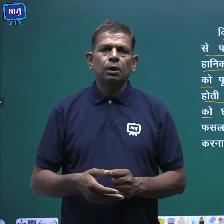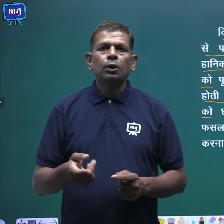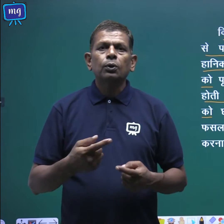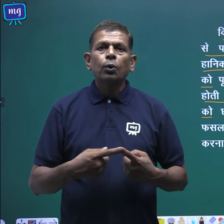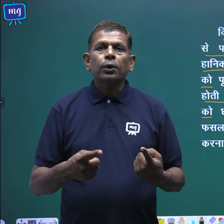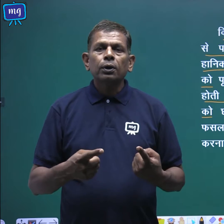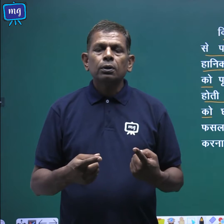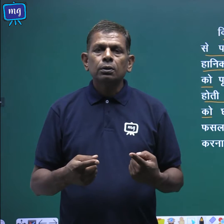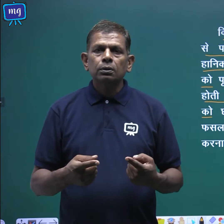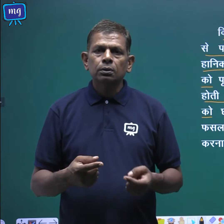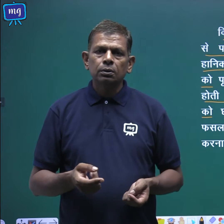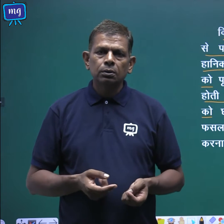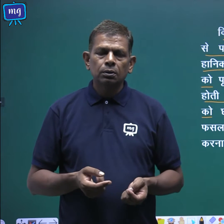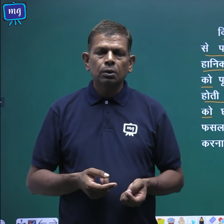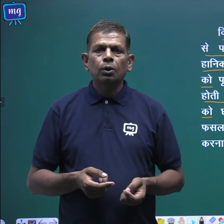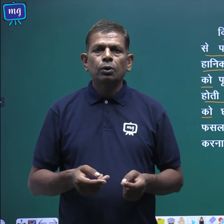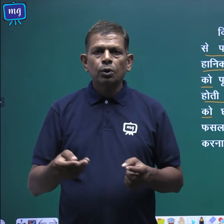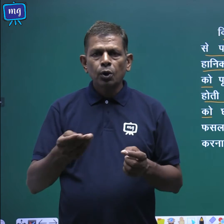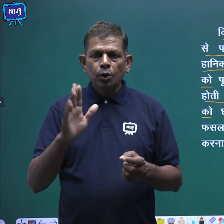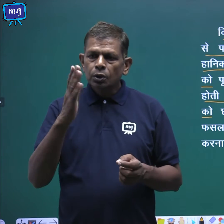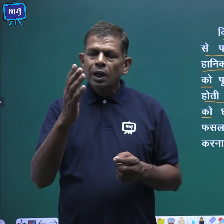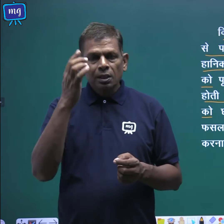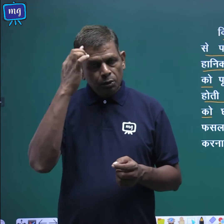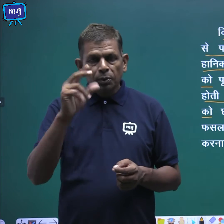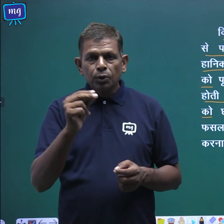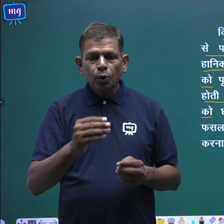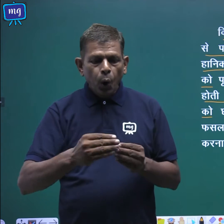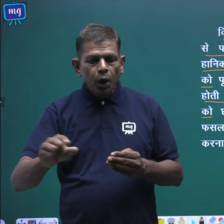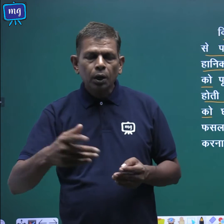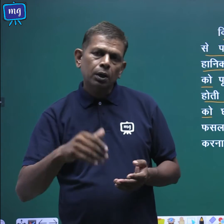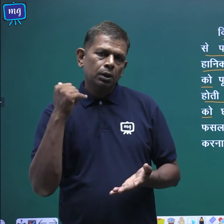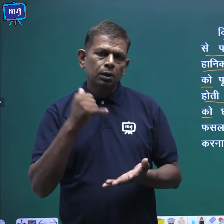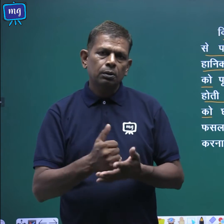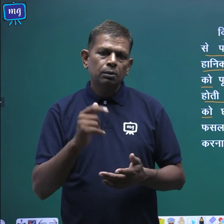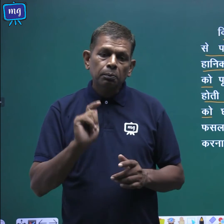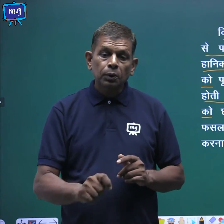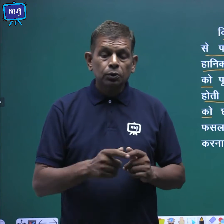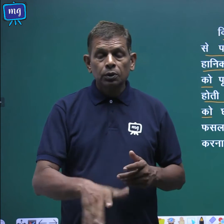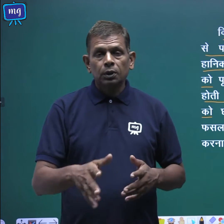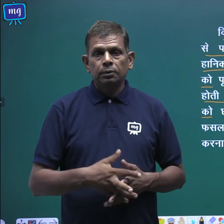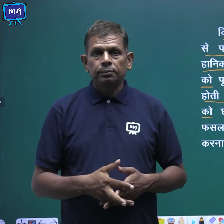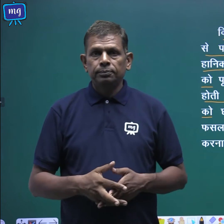क्योंकि पत्तियों को अलग करना जरूरी होता है।